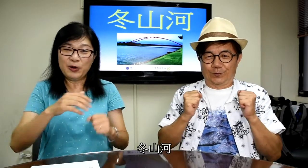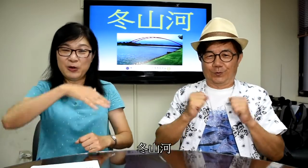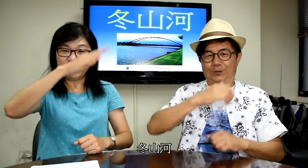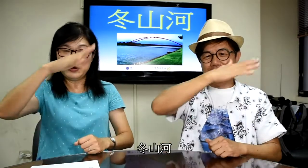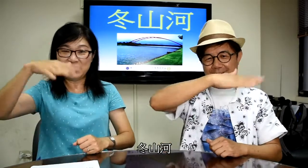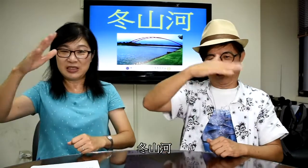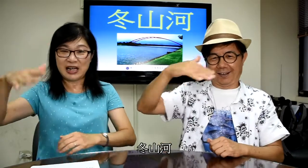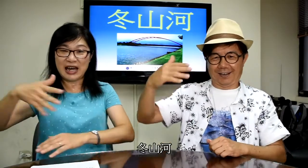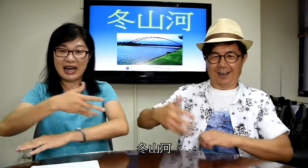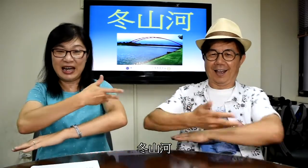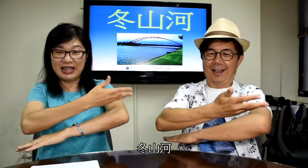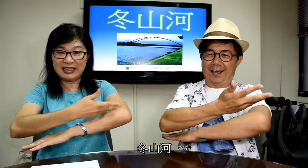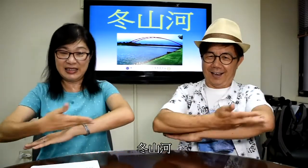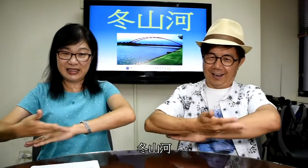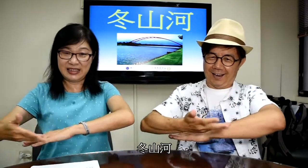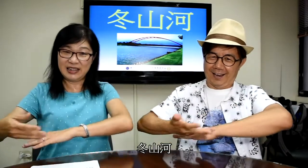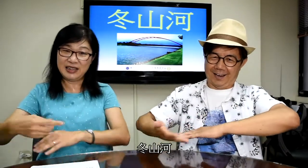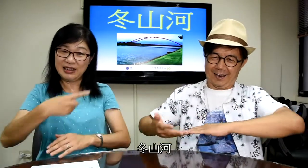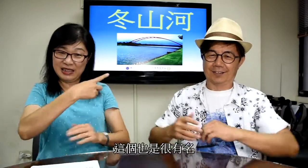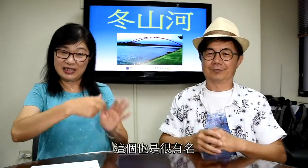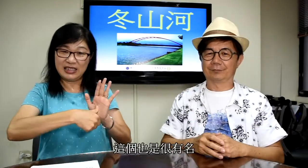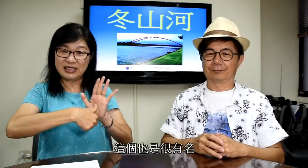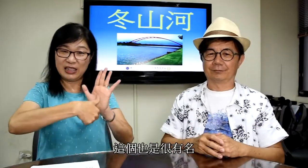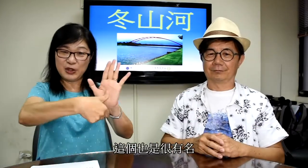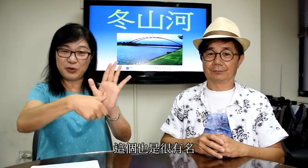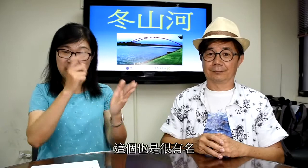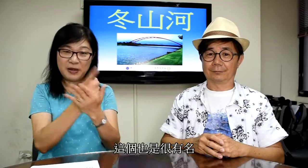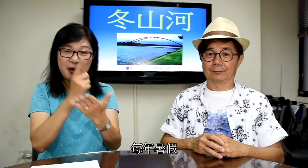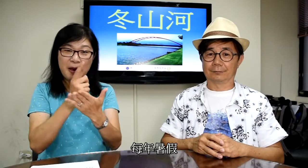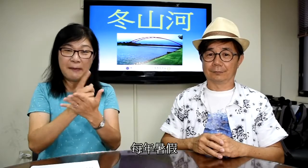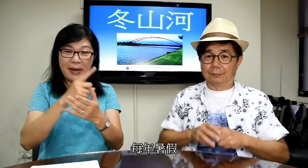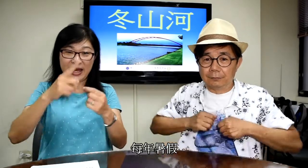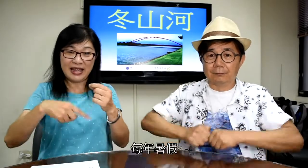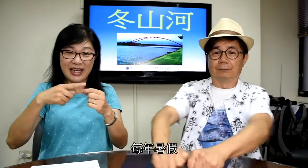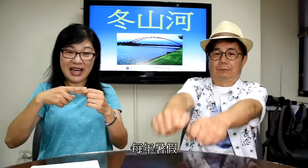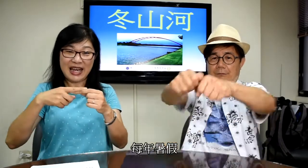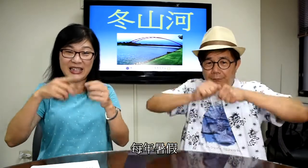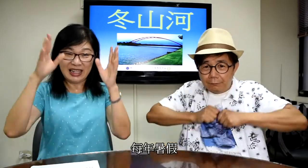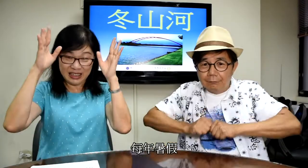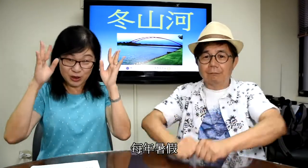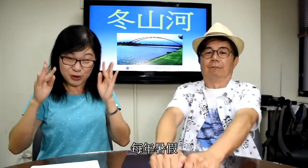东山河，这个也是很有名，每年。暑